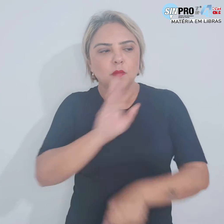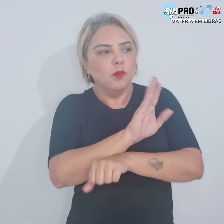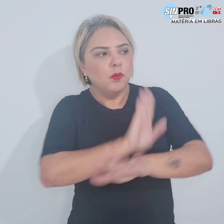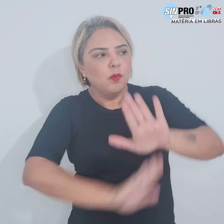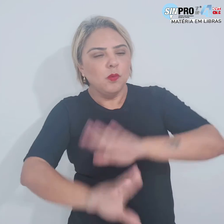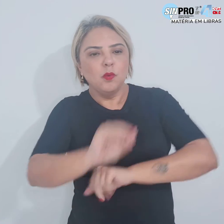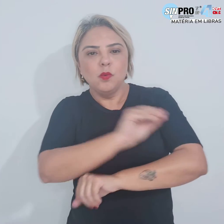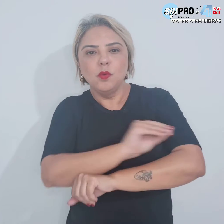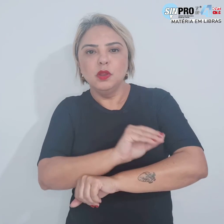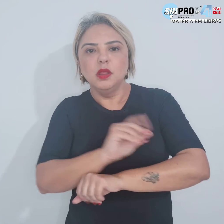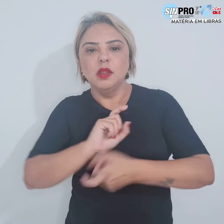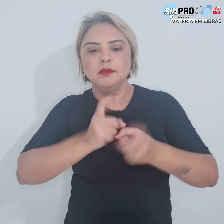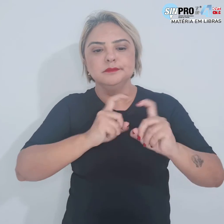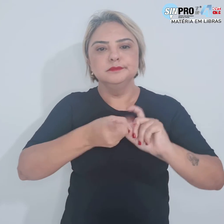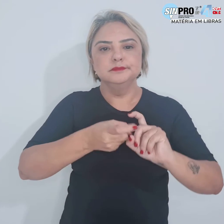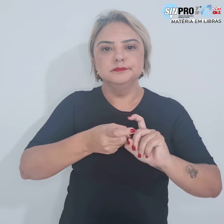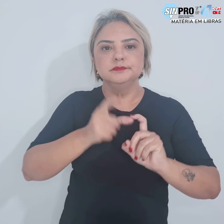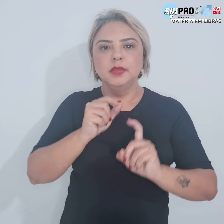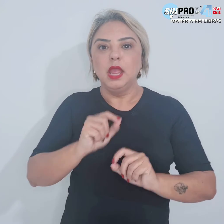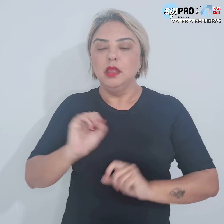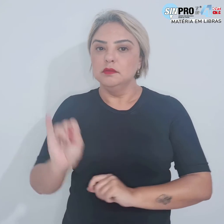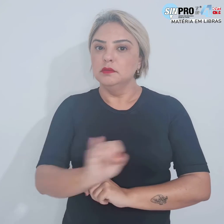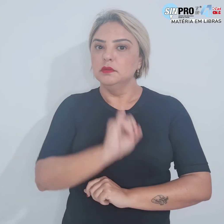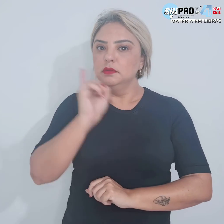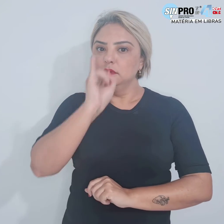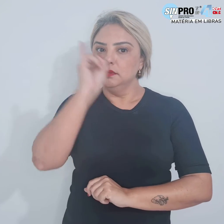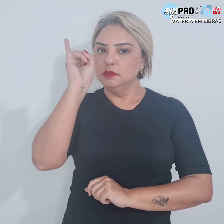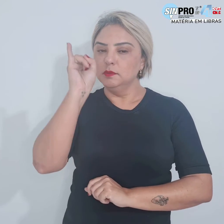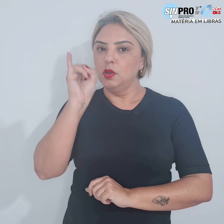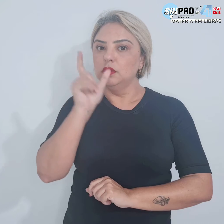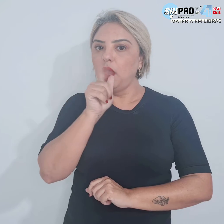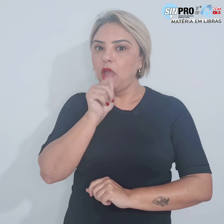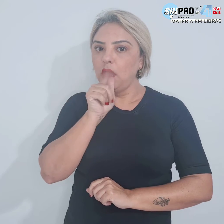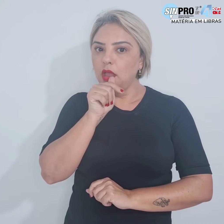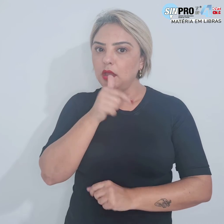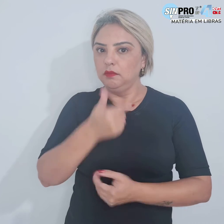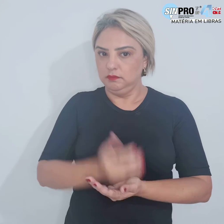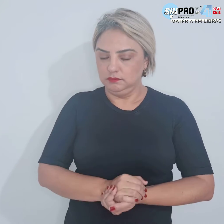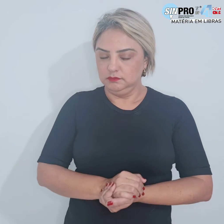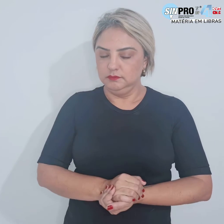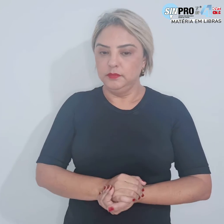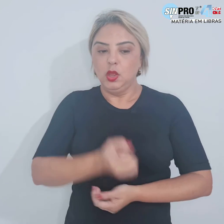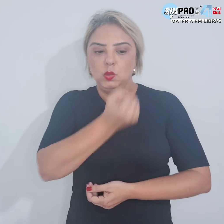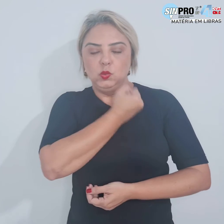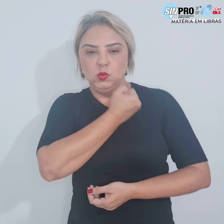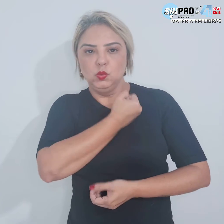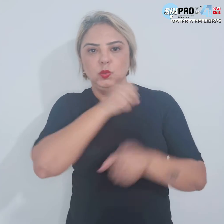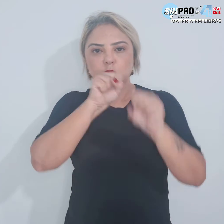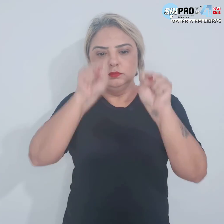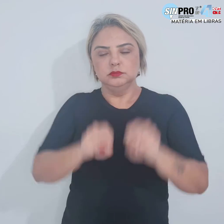e administrando esse importante mineral. Dados do Sistema Nacional